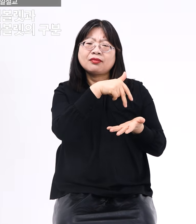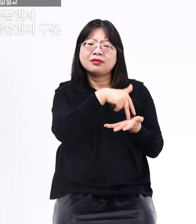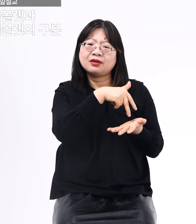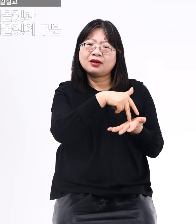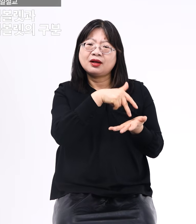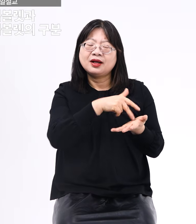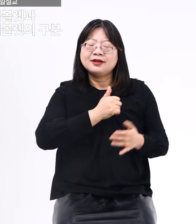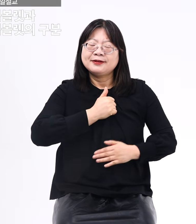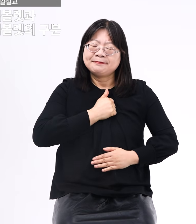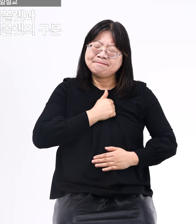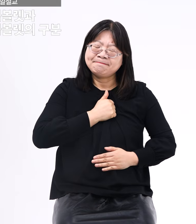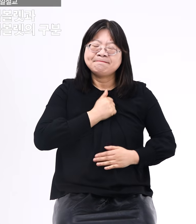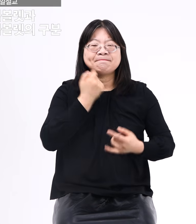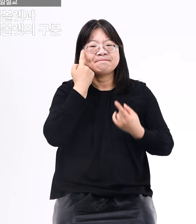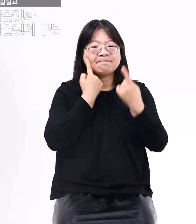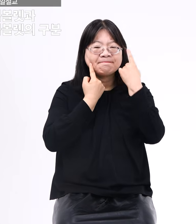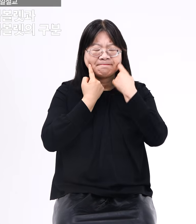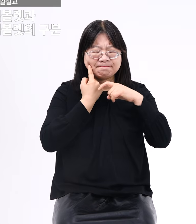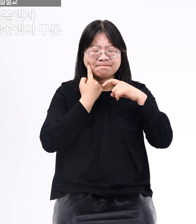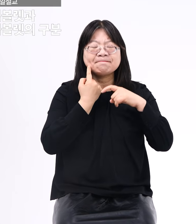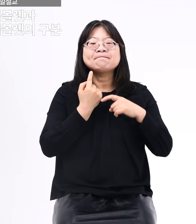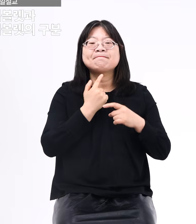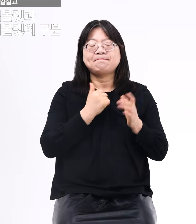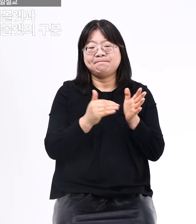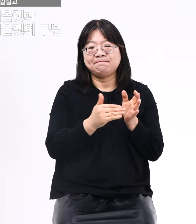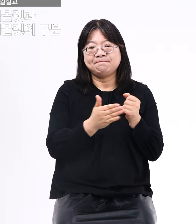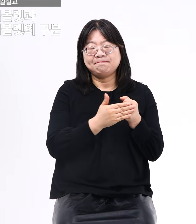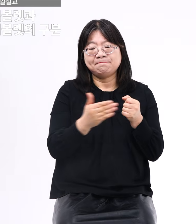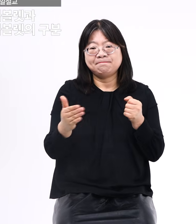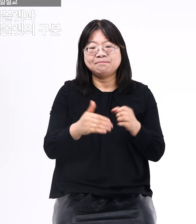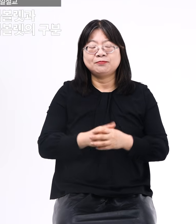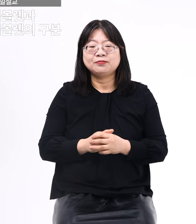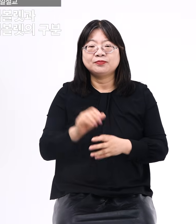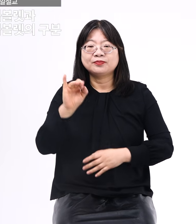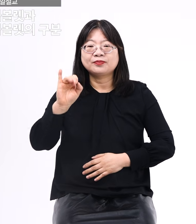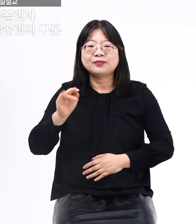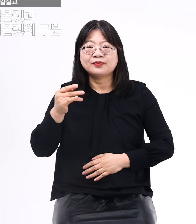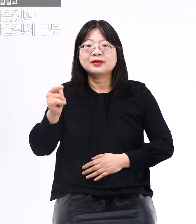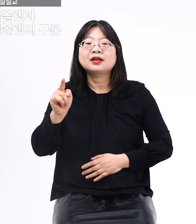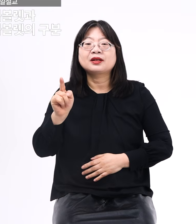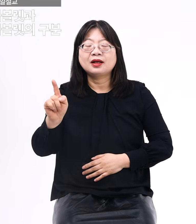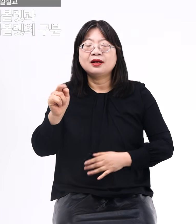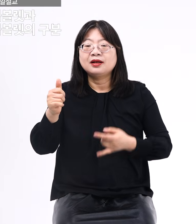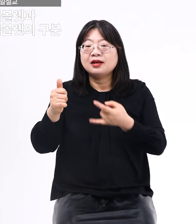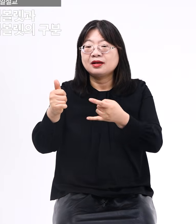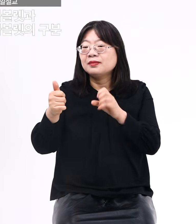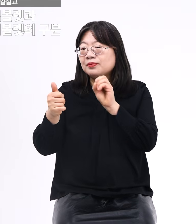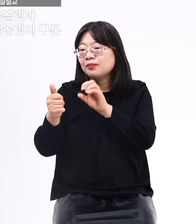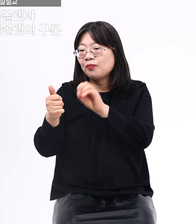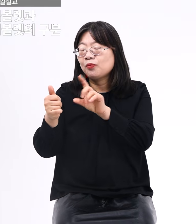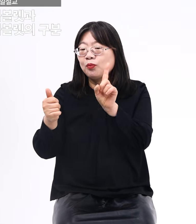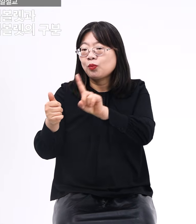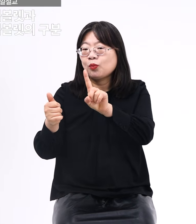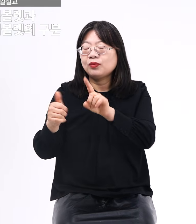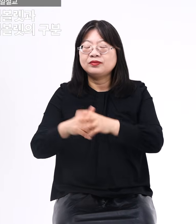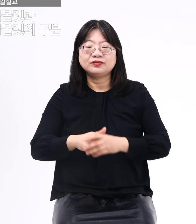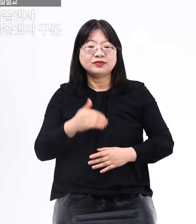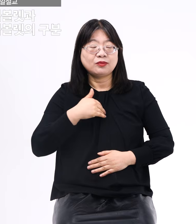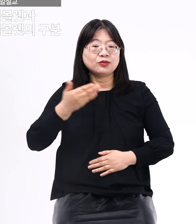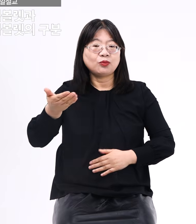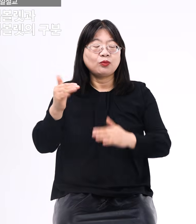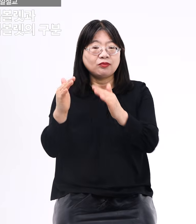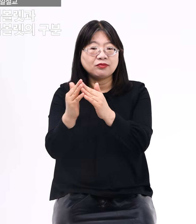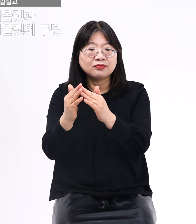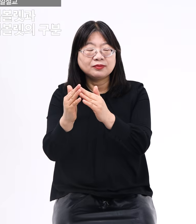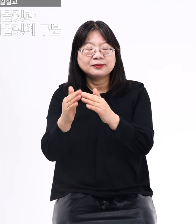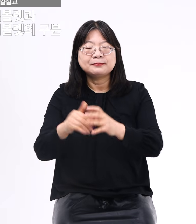입장에서는 자존심이 상했던 일이기 때문에 입다에게 이렇게 얘기를 하는 겁니다. 내가 너와 네